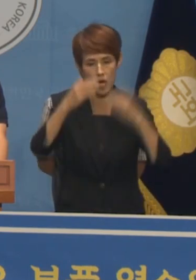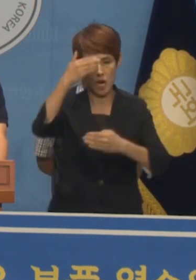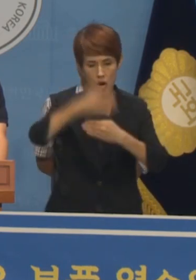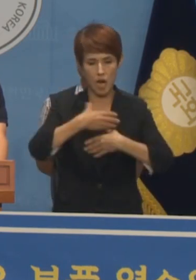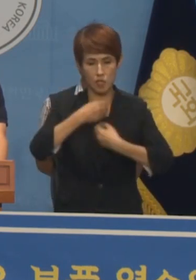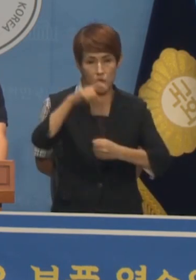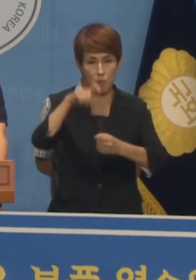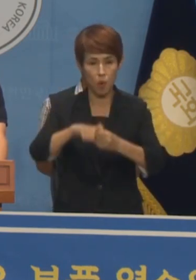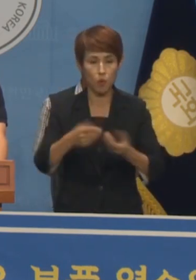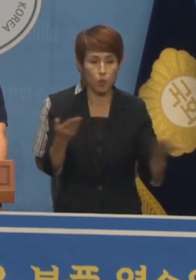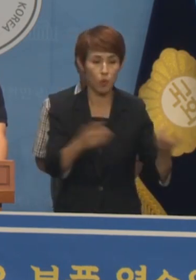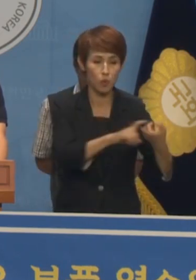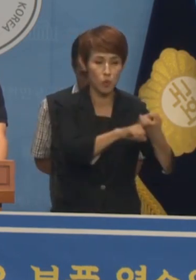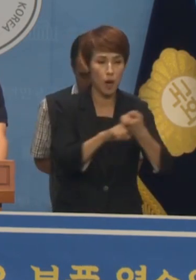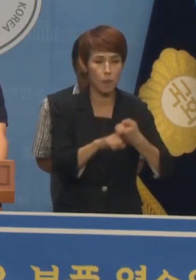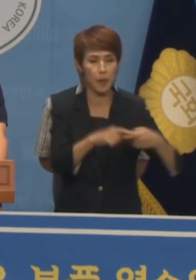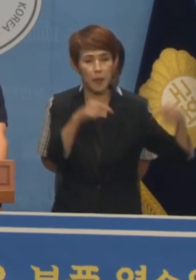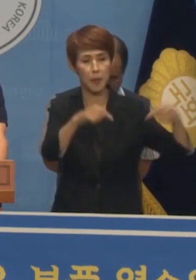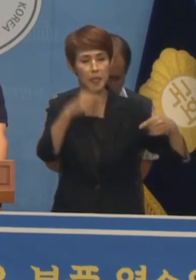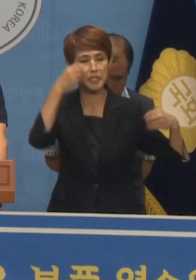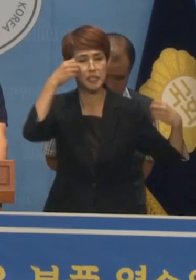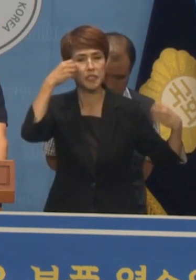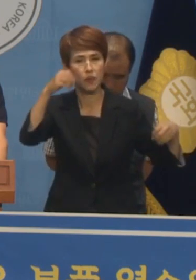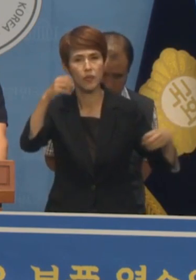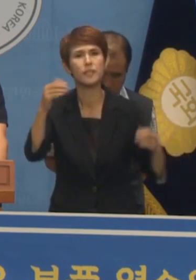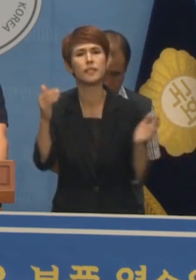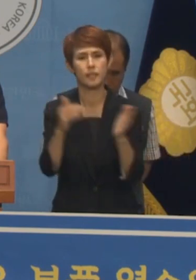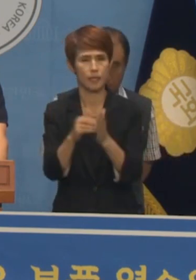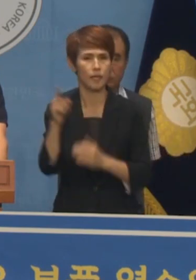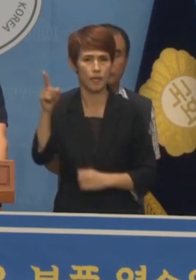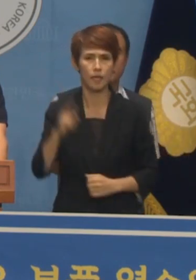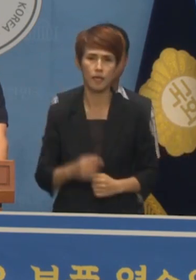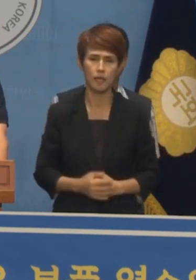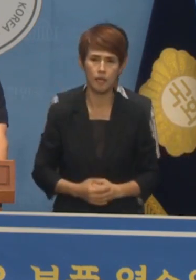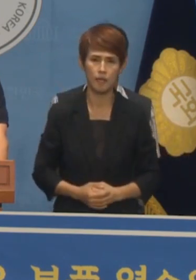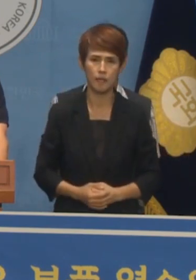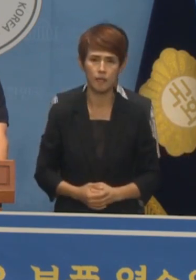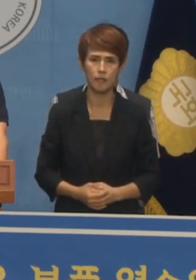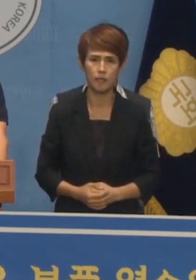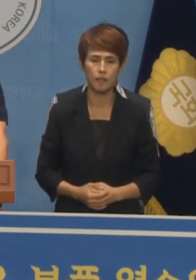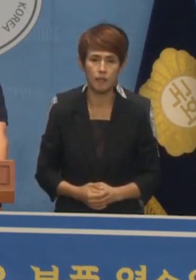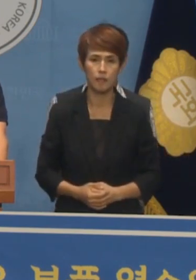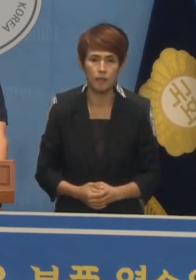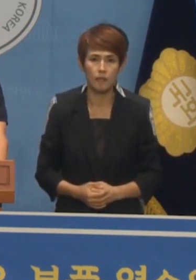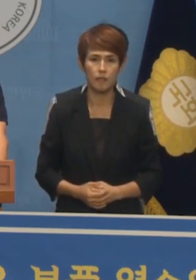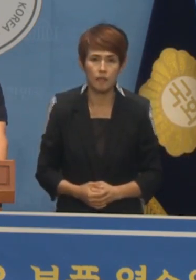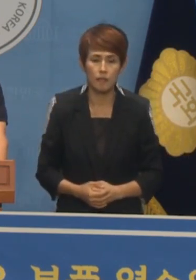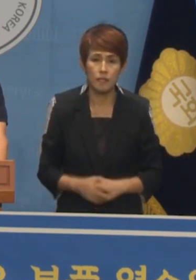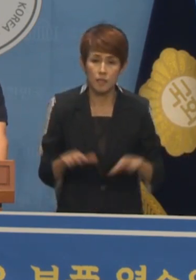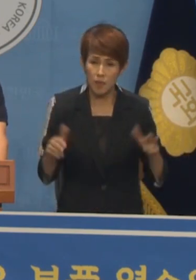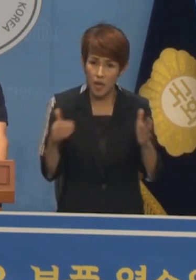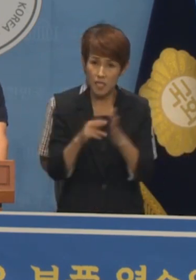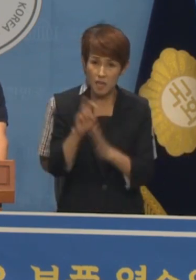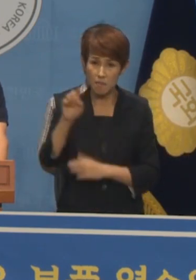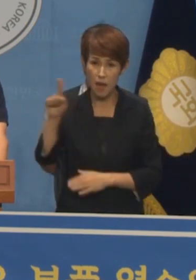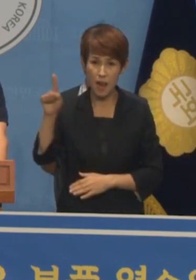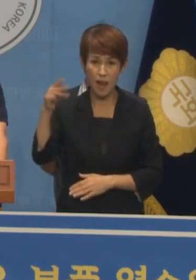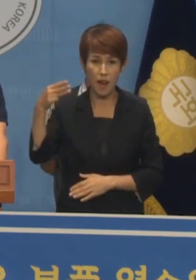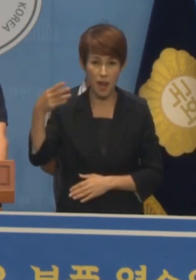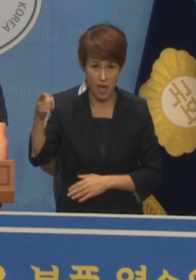척 노동조합을 기만하는 협상쇼로 한국 노동자를 2번 죽였다. 그동안 말레베어